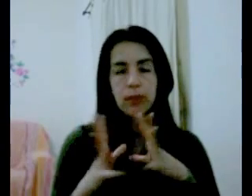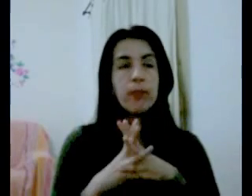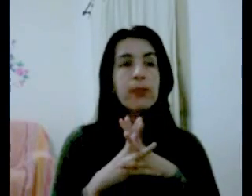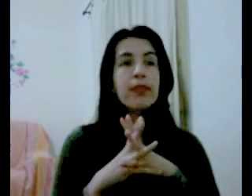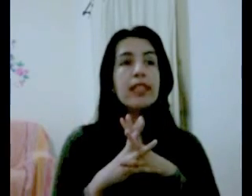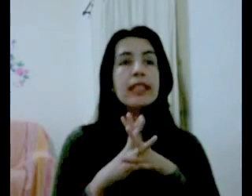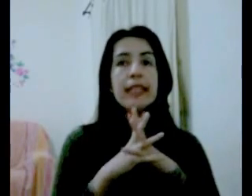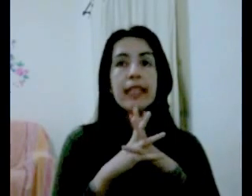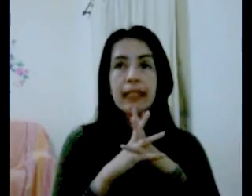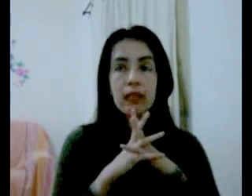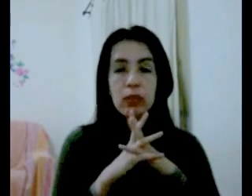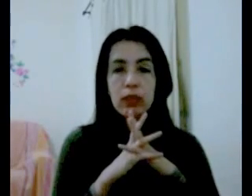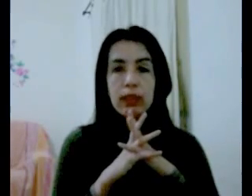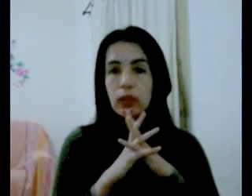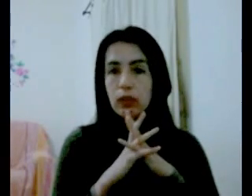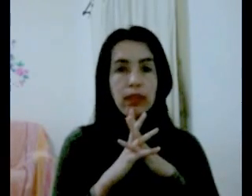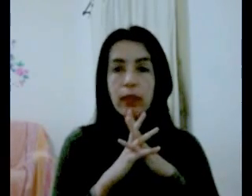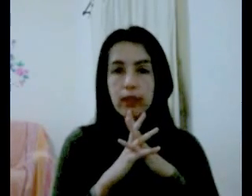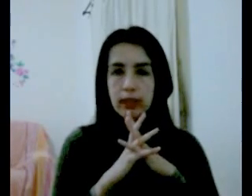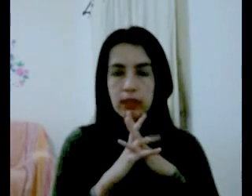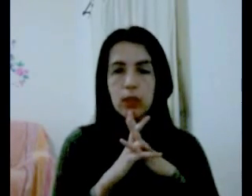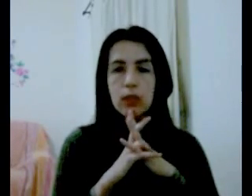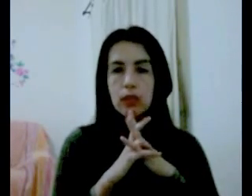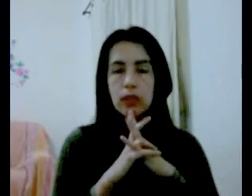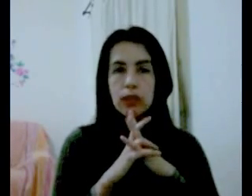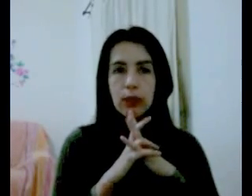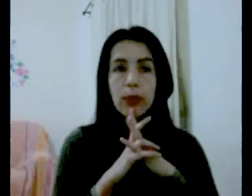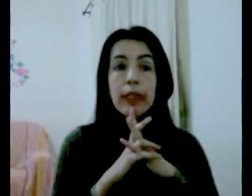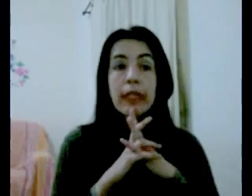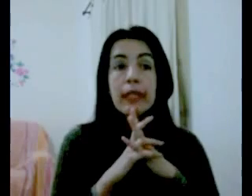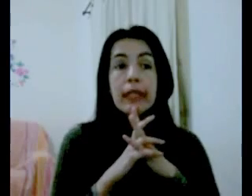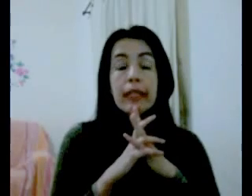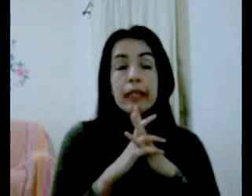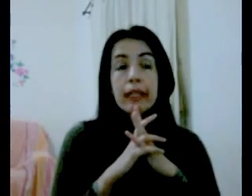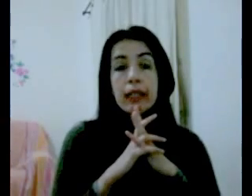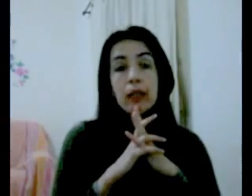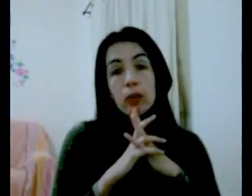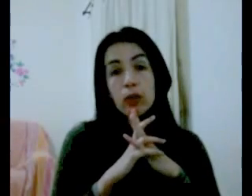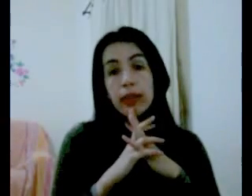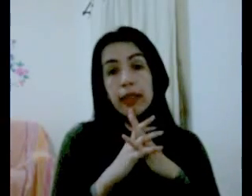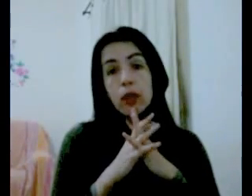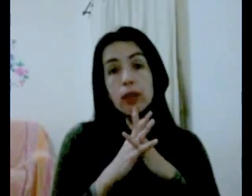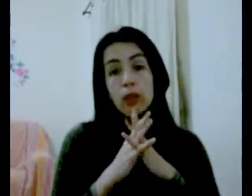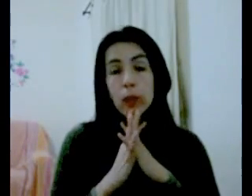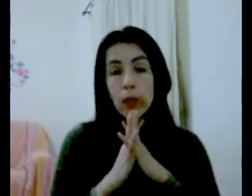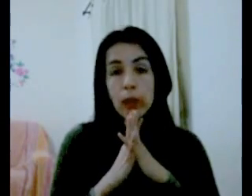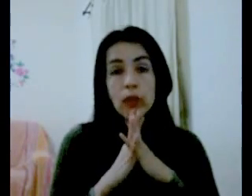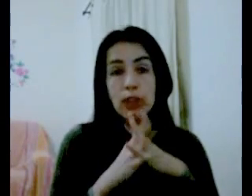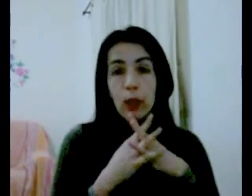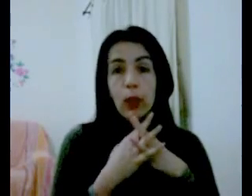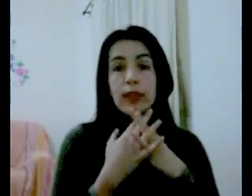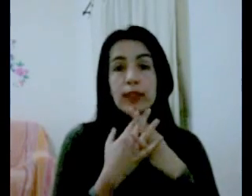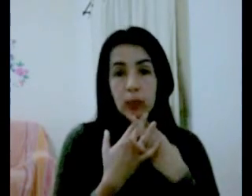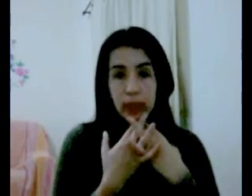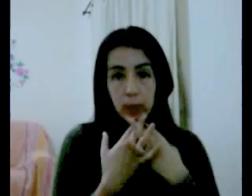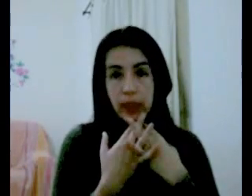entendi. E daí ele falou que então não é visível, e daí ele falou que daí quanto ao mioma não tinha como ele saber,